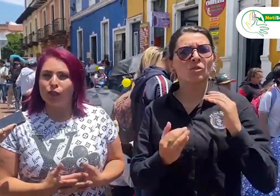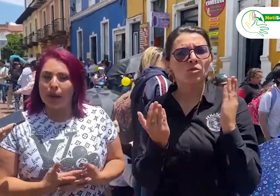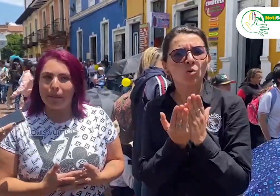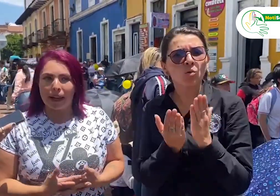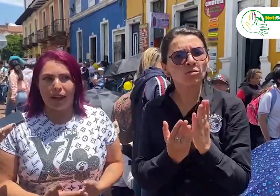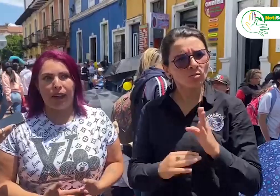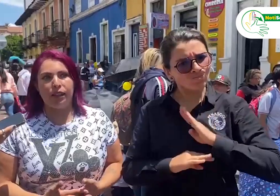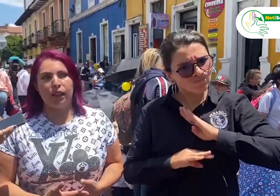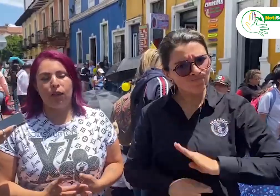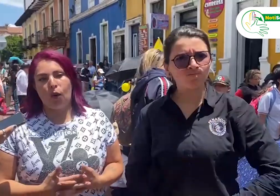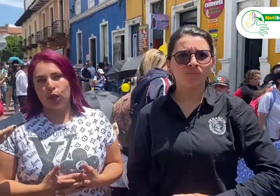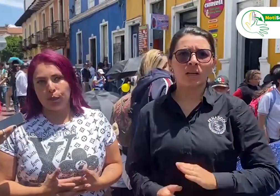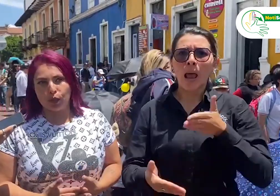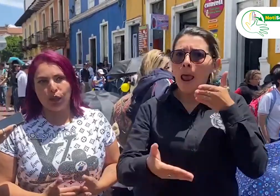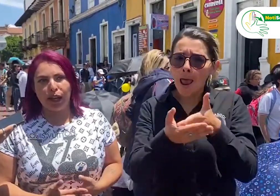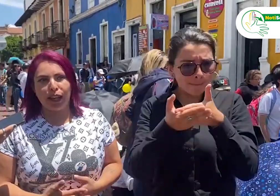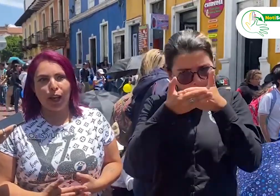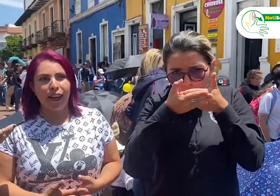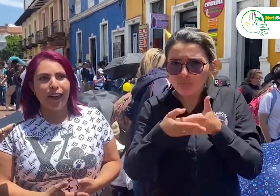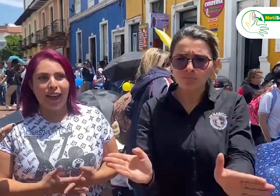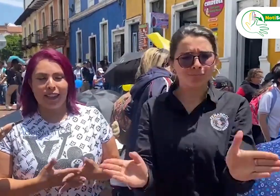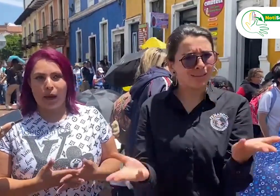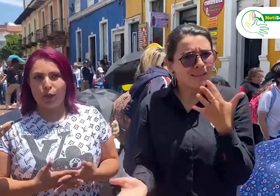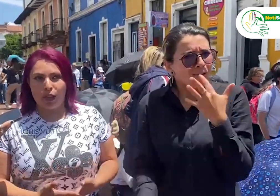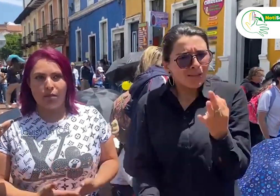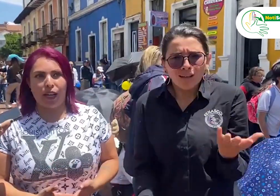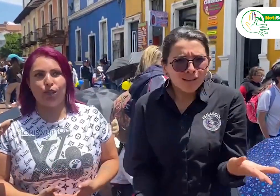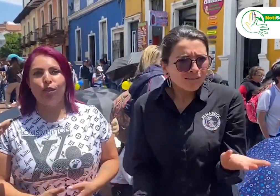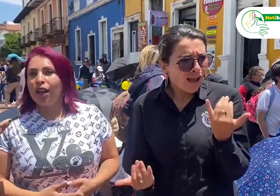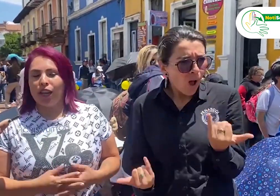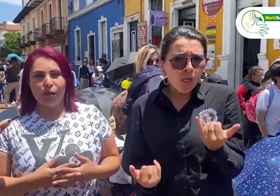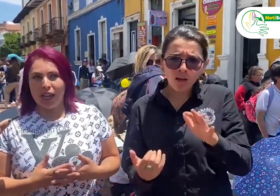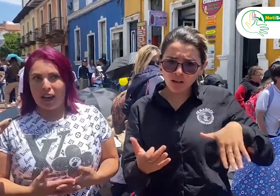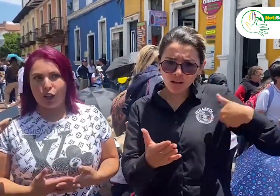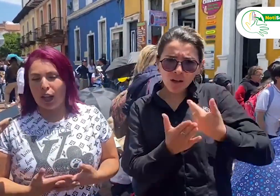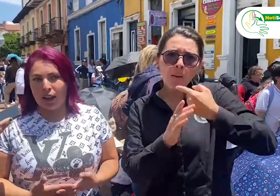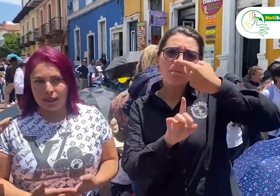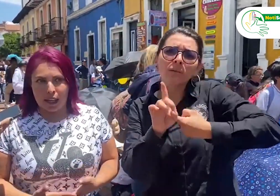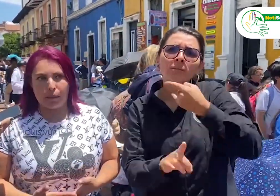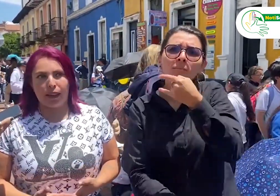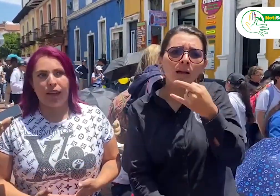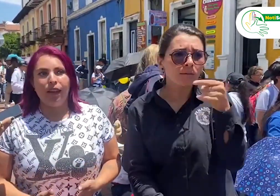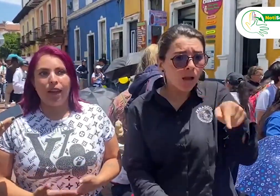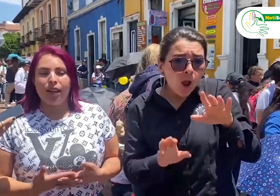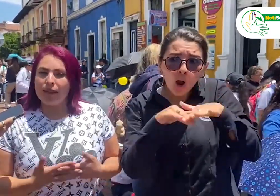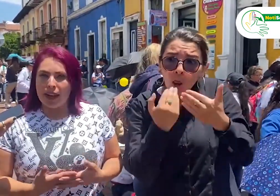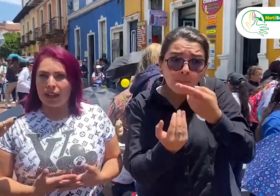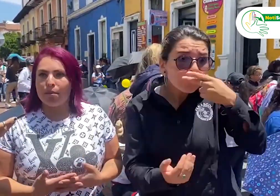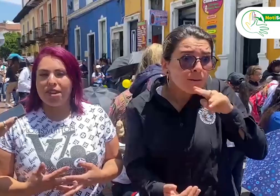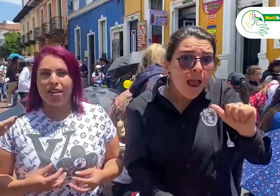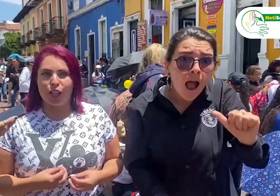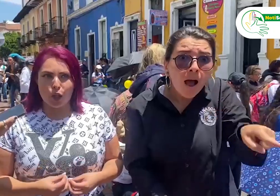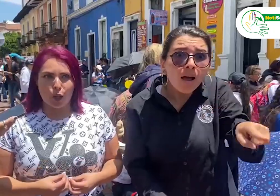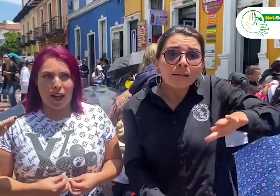sin barreras, ¿cómo es posible que estamos en marzo y mi hija no tenga intérprete? Y ver que mi hija llora